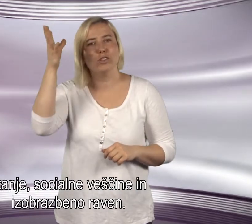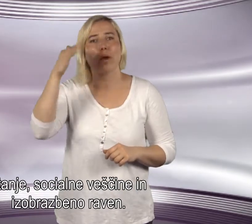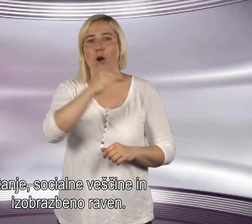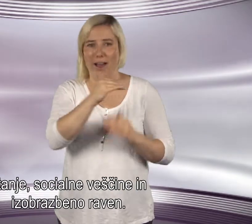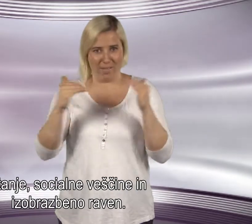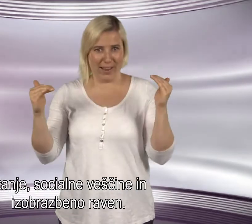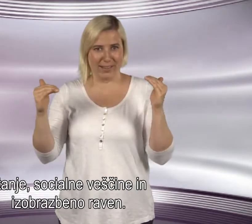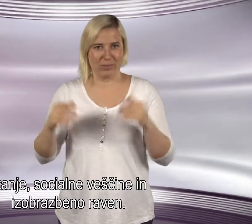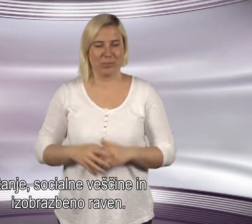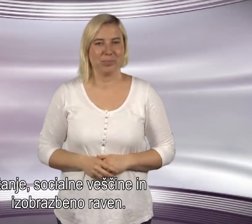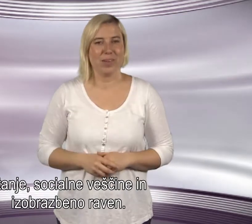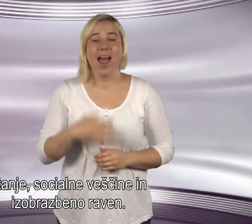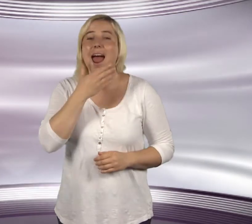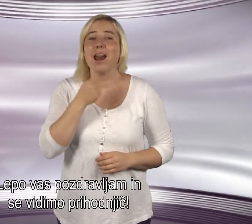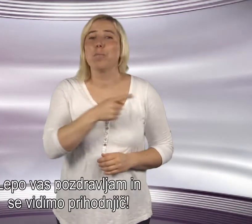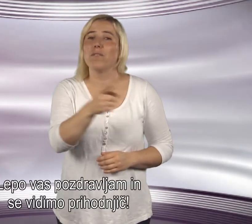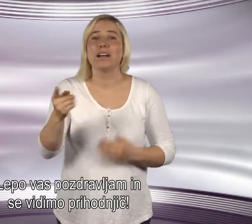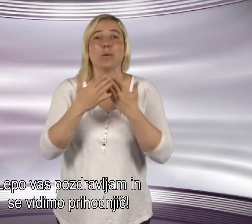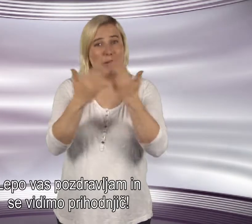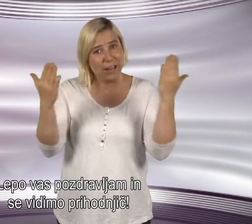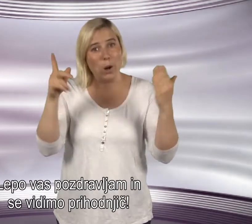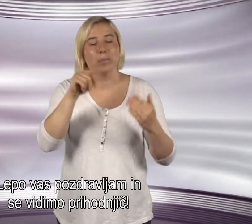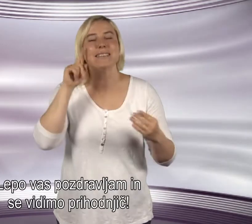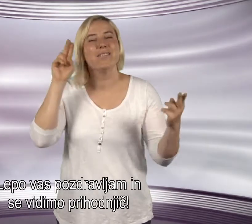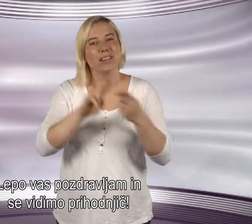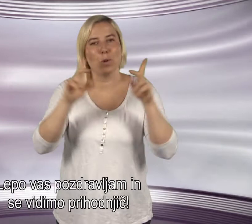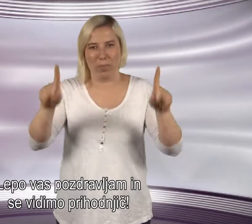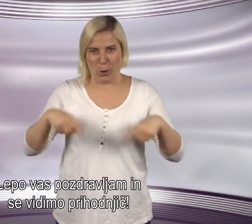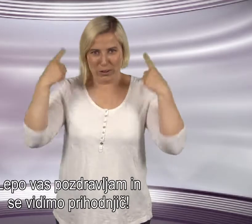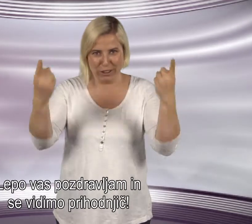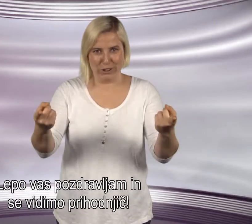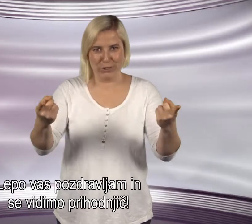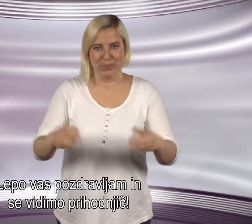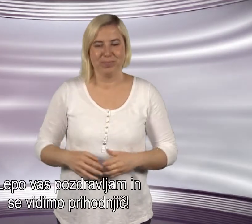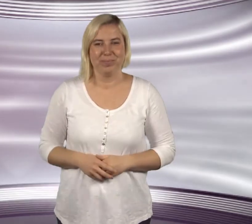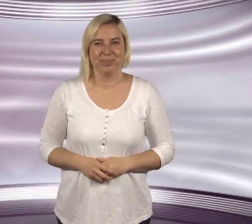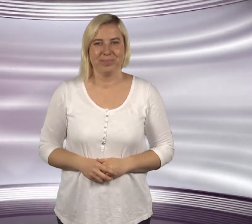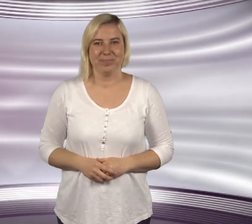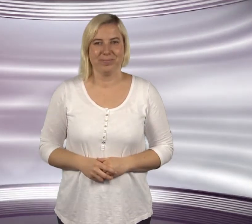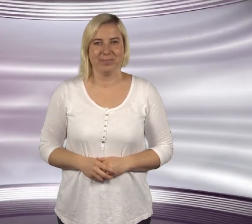Lepo vas pozdravljam. Se vidimo prihodnjič.